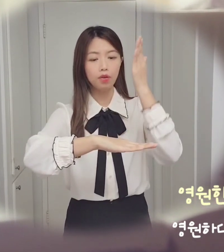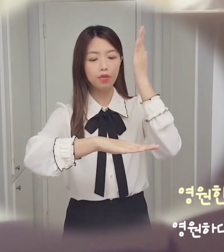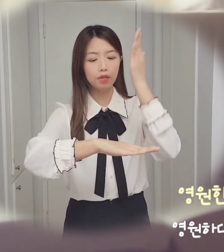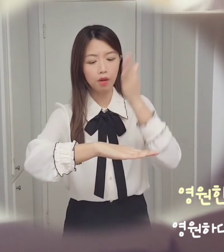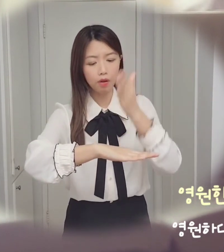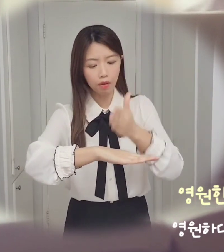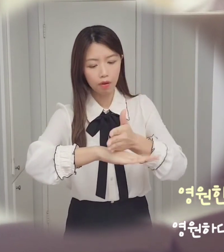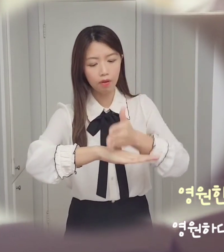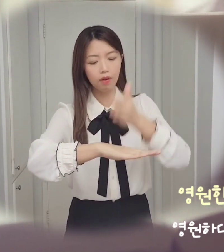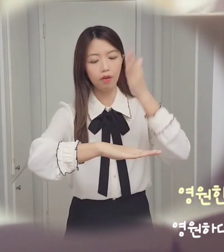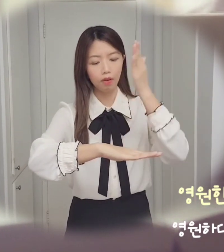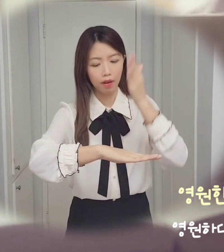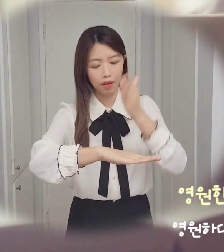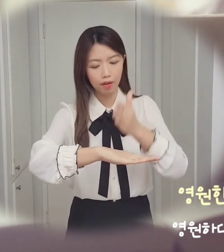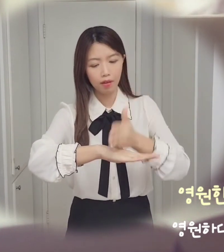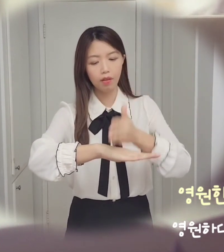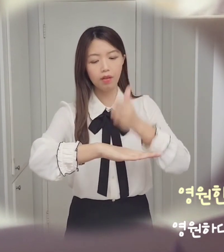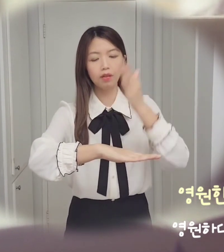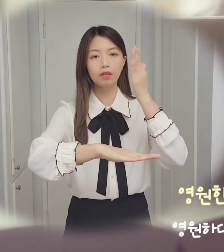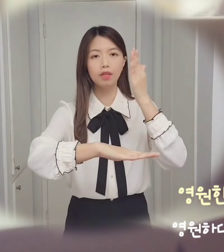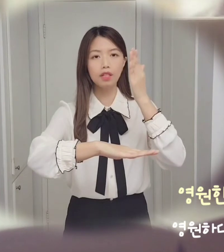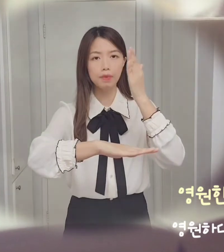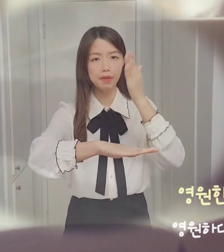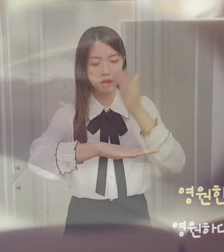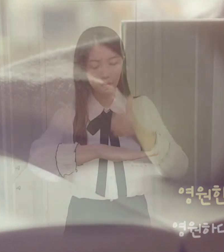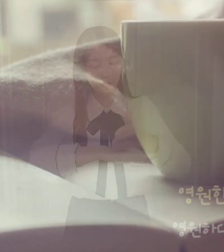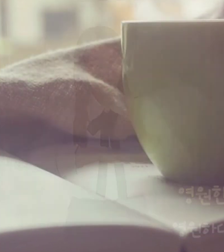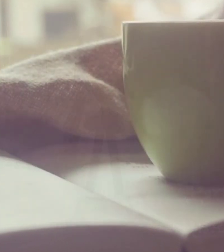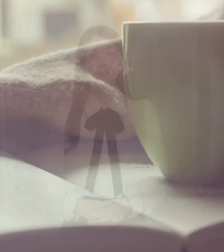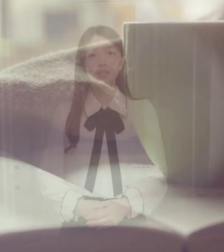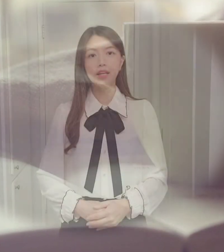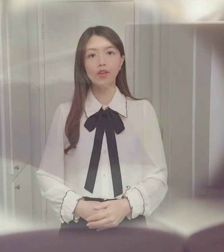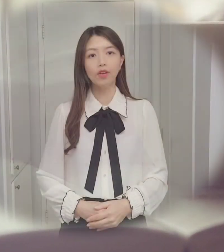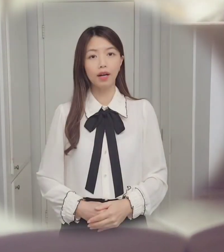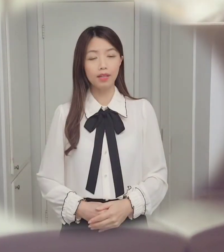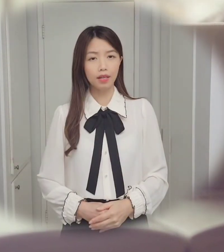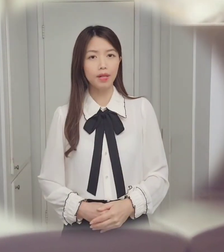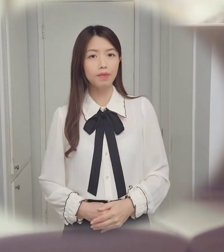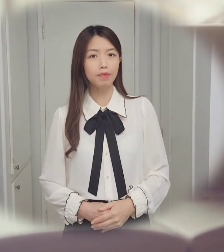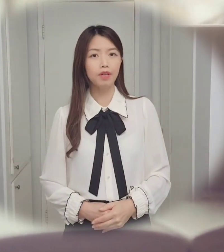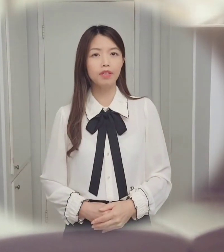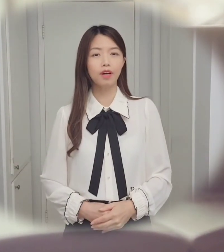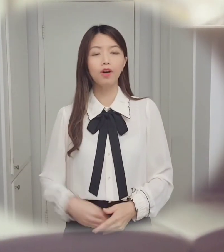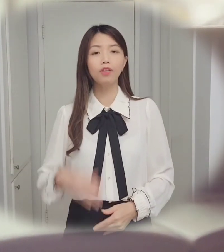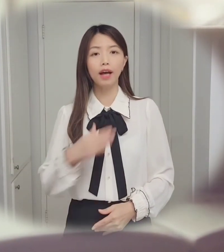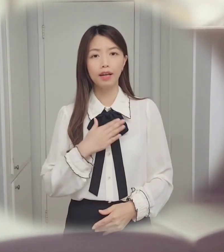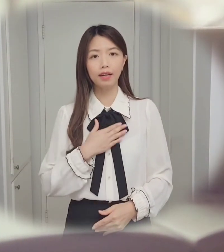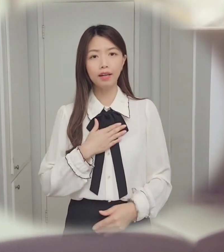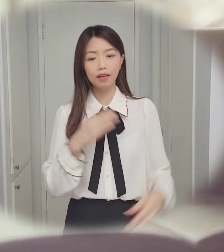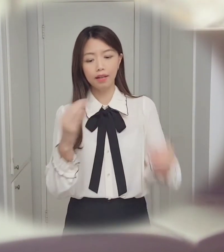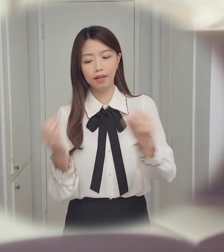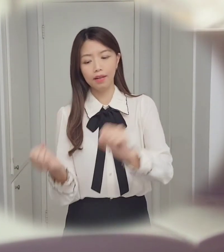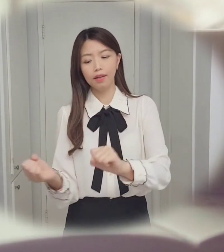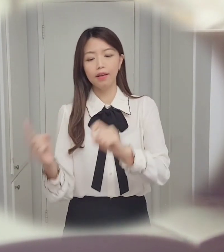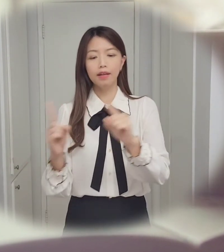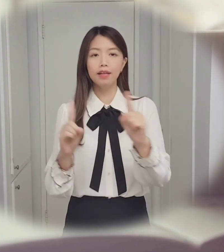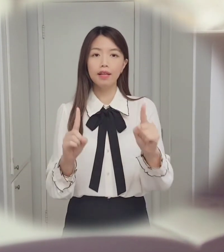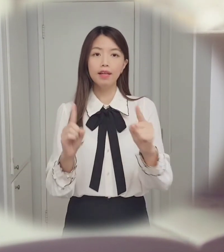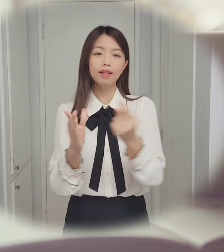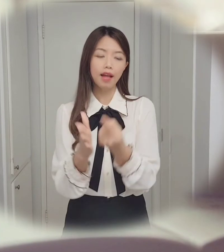손으로 나를 세우셔서 이렇게 치시면 돼요. 나를 살리려는 아까 제가 말씀드렸어요. 나를